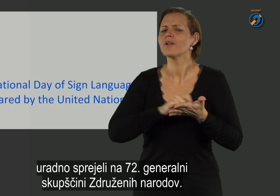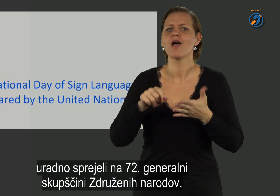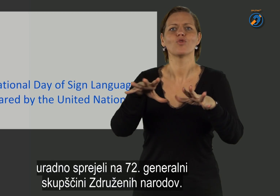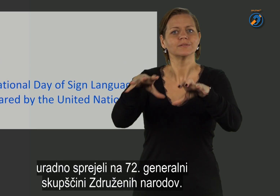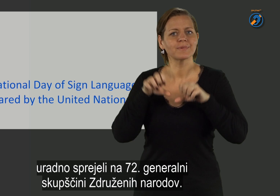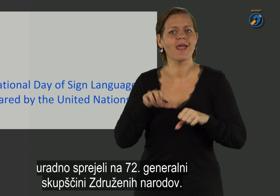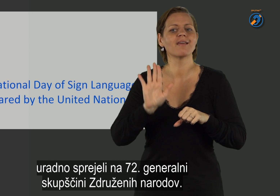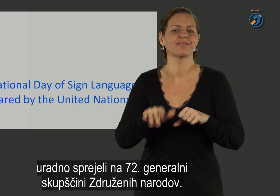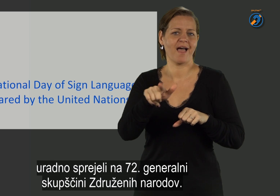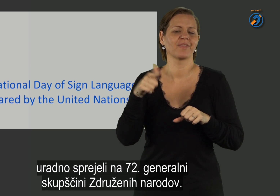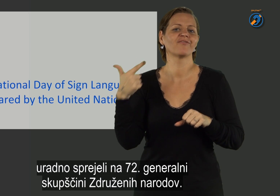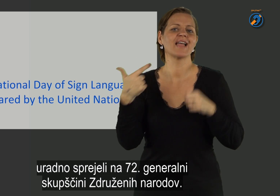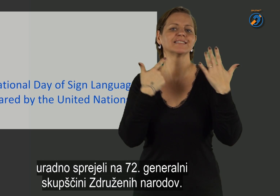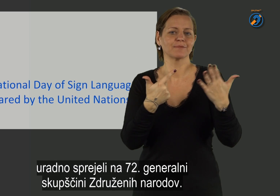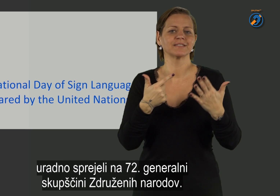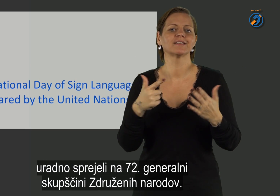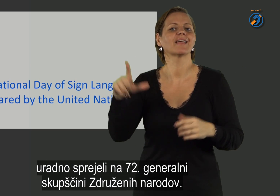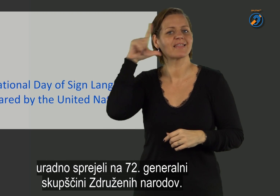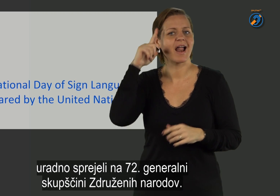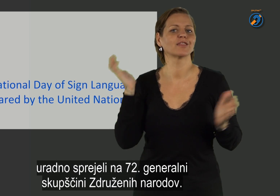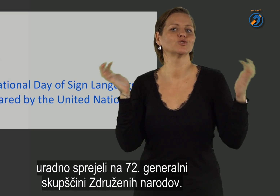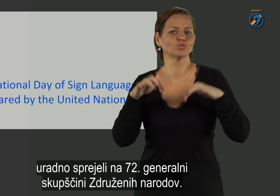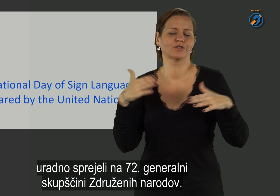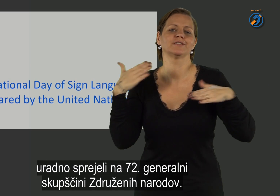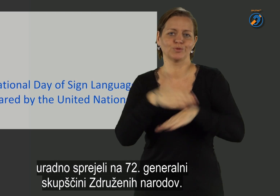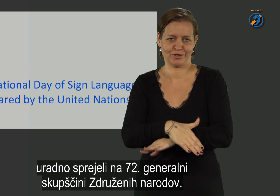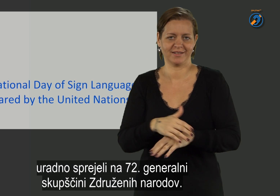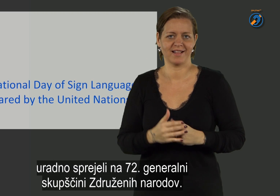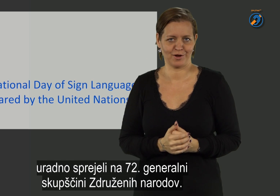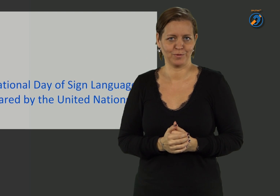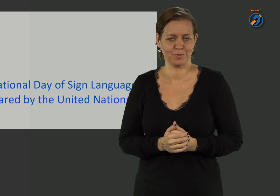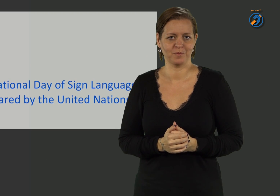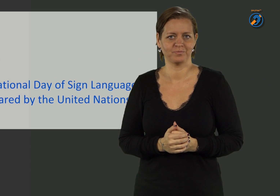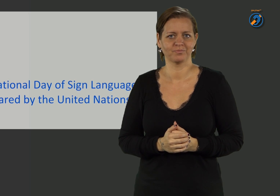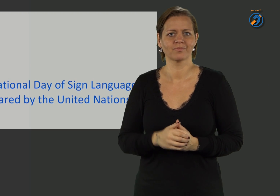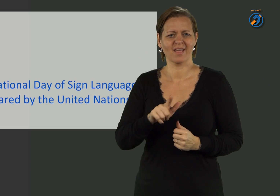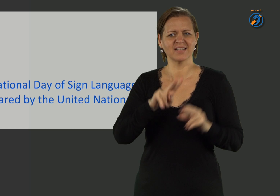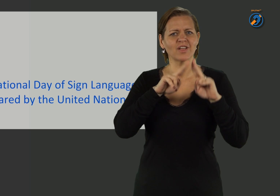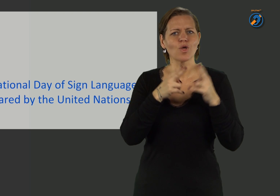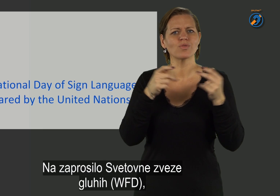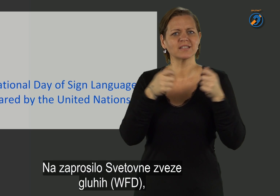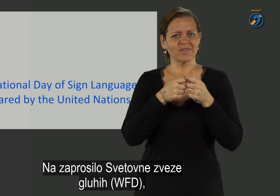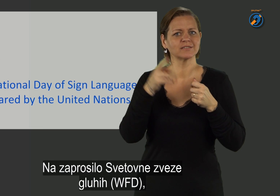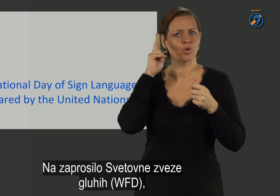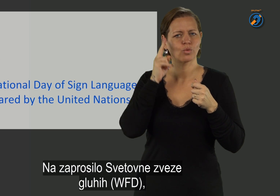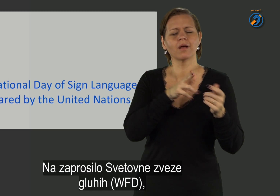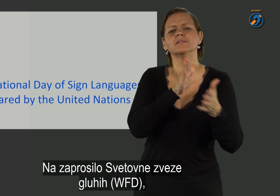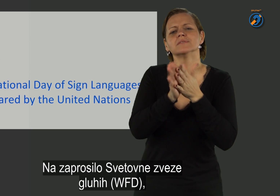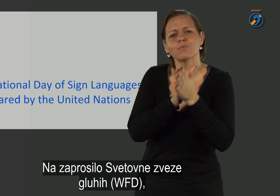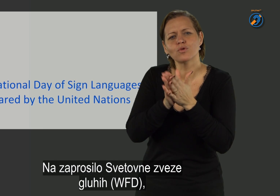so jo uradno sprejeli na 72. Generalni skupščini Združenih narodov. Na zaprosilo Svetovne zveze